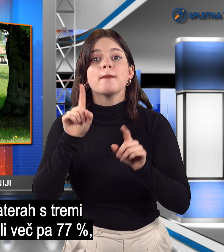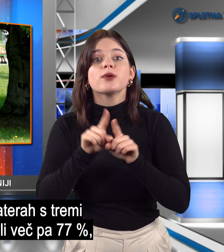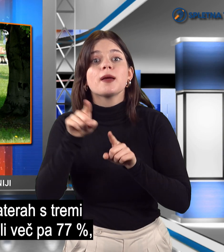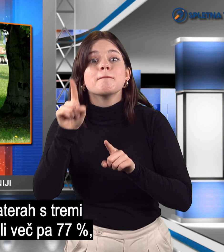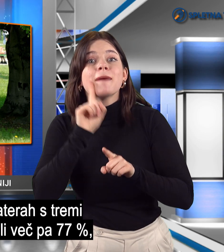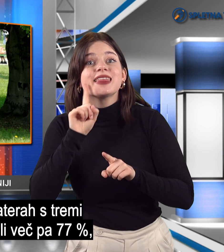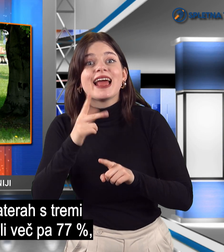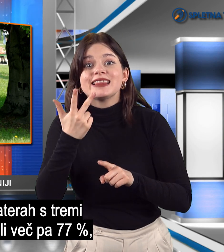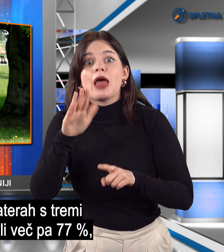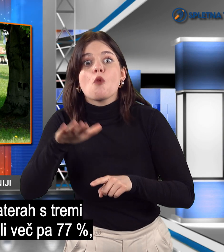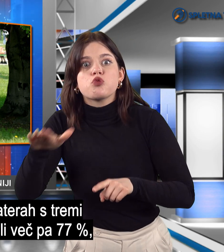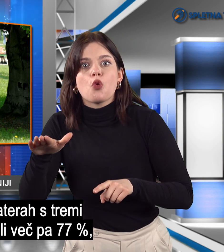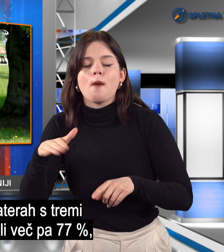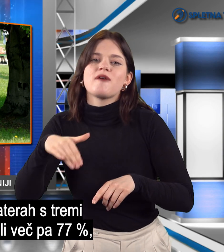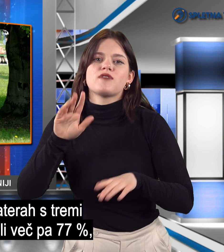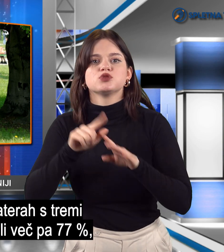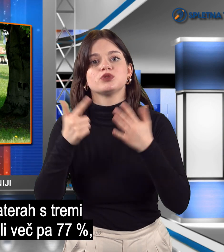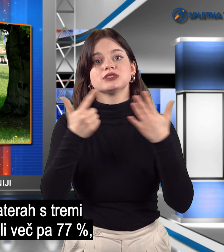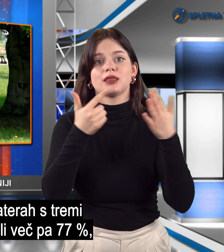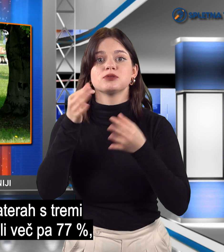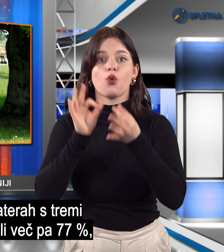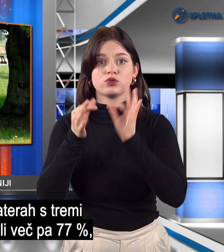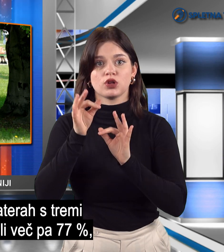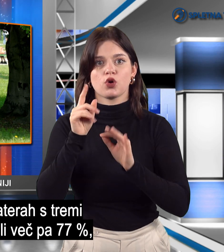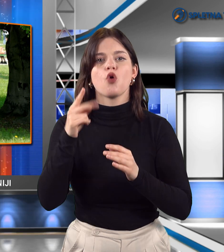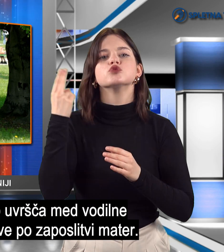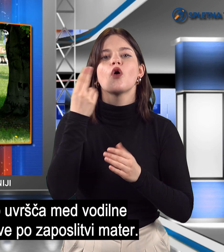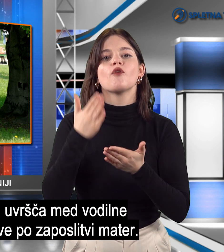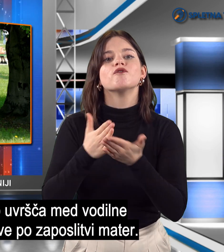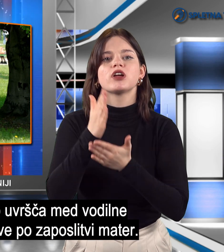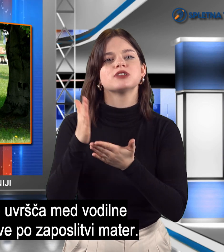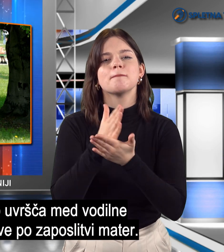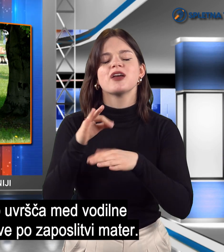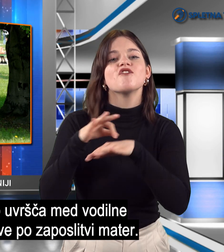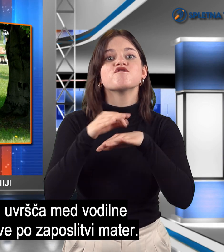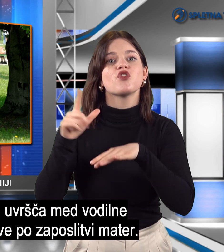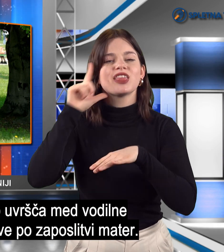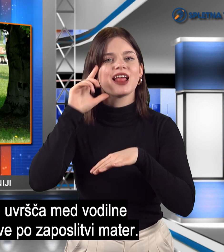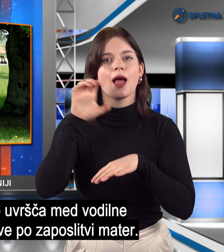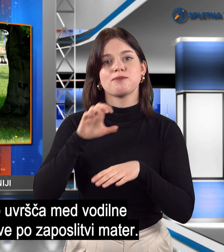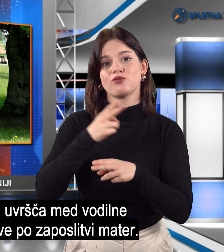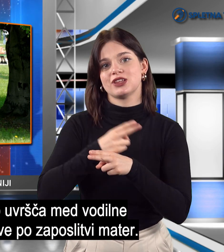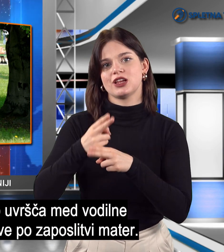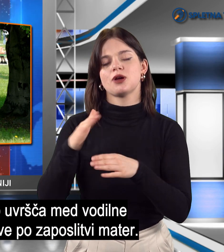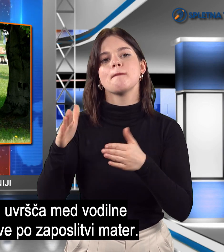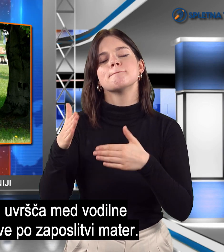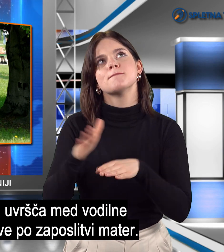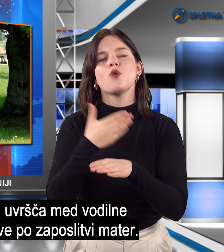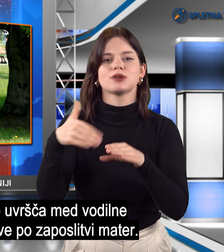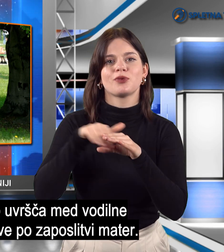letu 2023 delalo več kot 85 odstotkov. pri materah s 3 otroki ali več